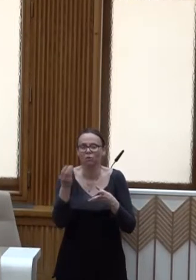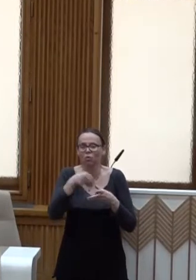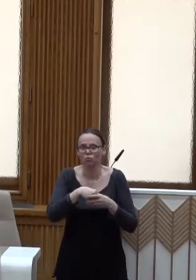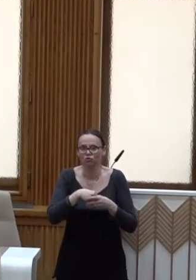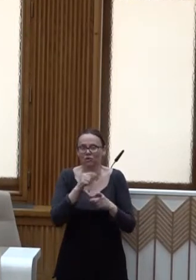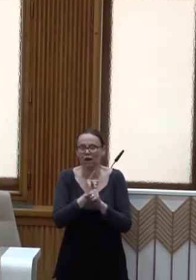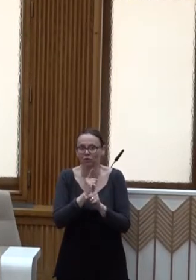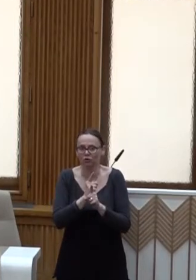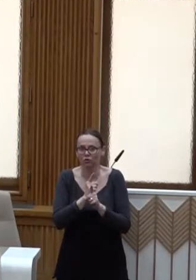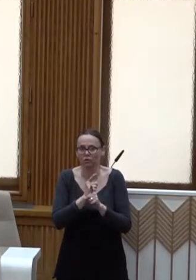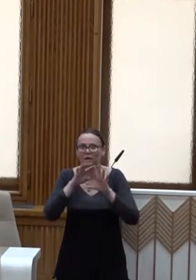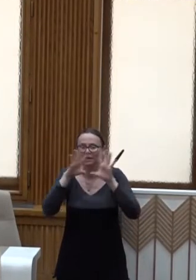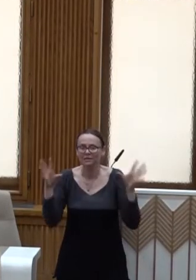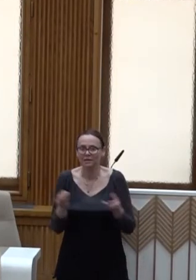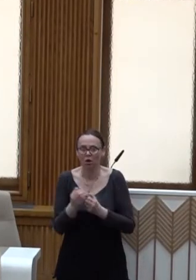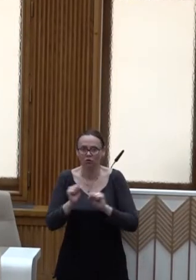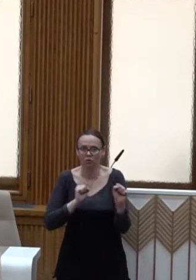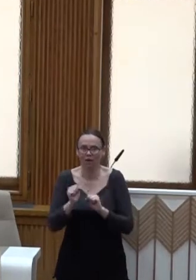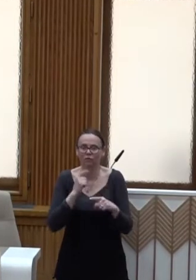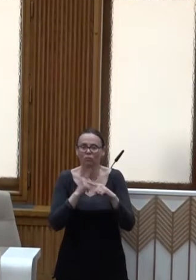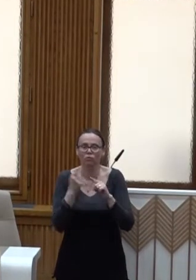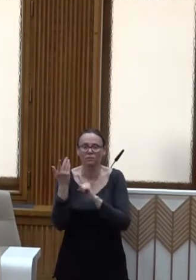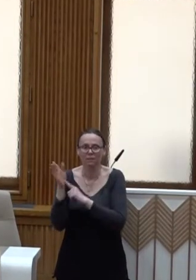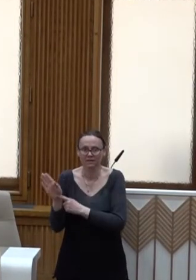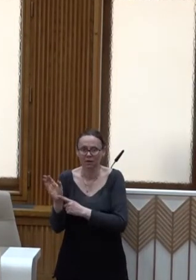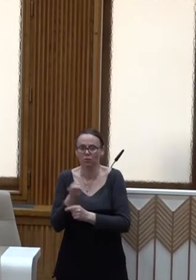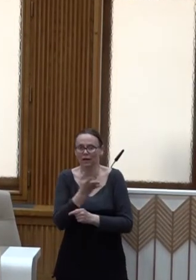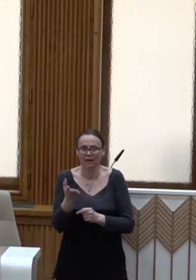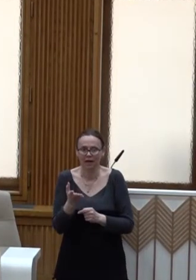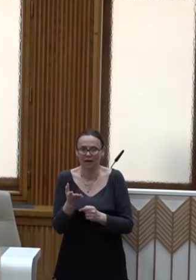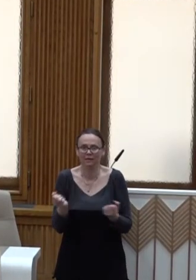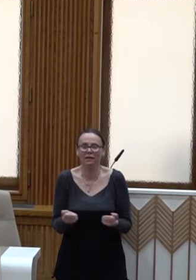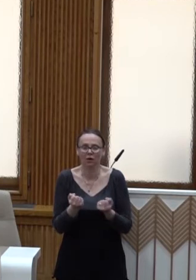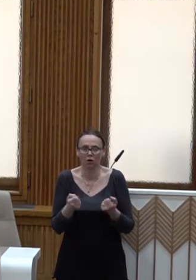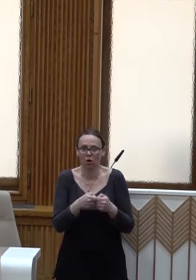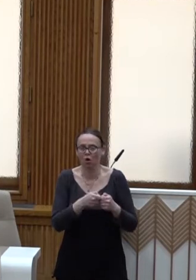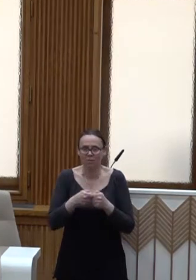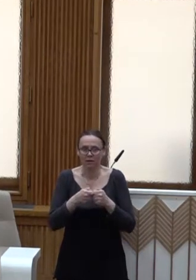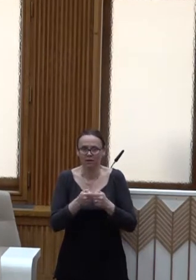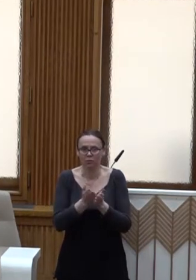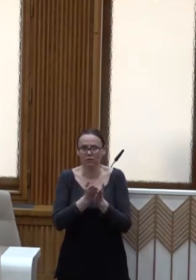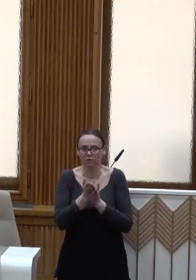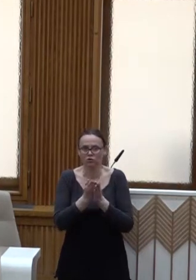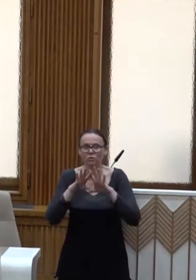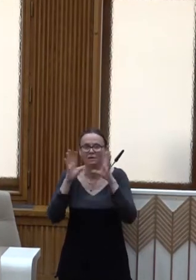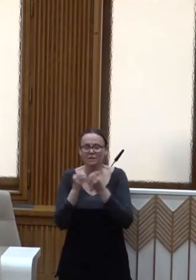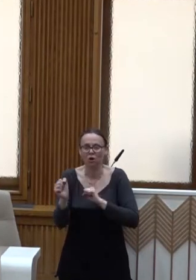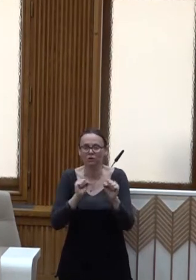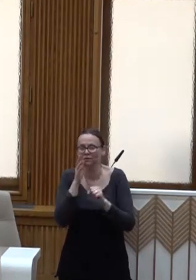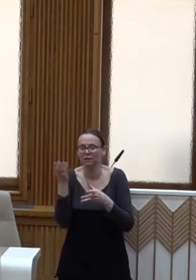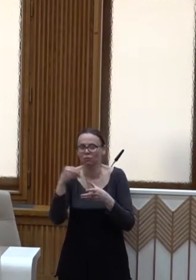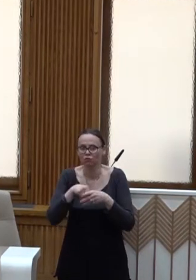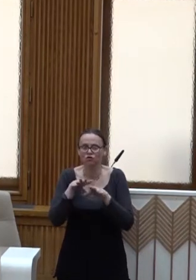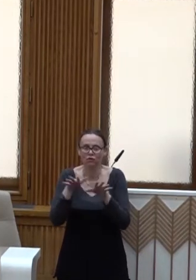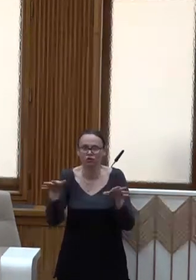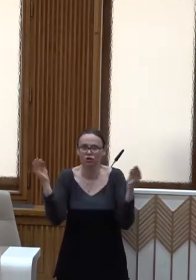vključevala tudi celotno vlado plus predstavnike nekaterih operativnih služb. Celotna vlada bo vključena v